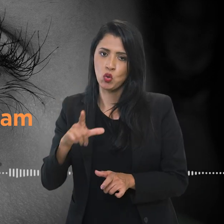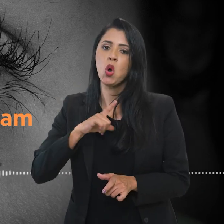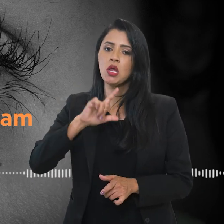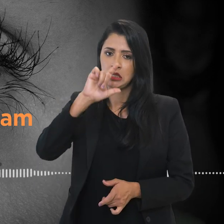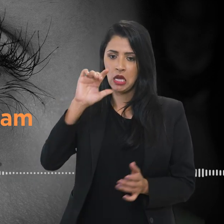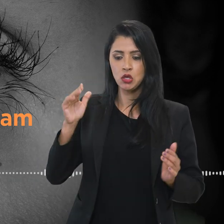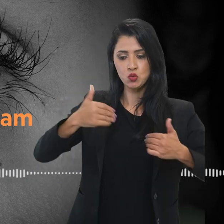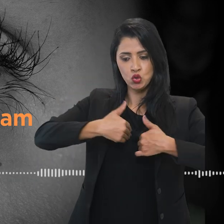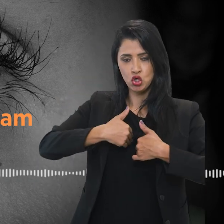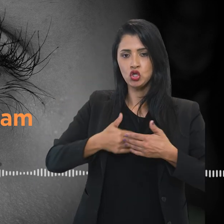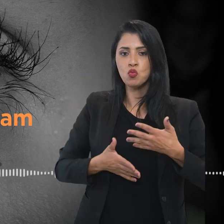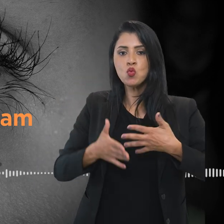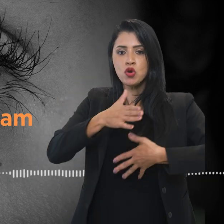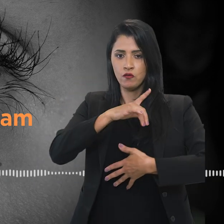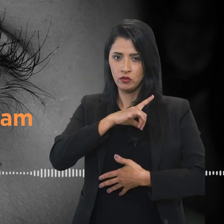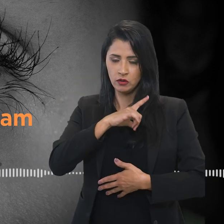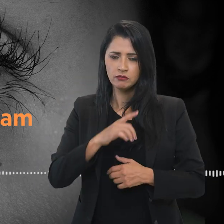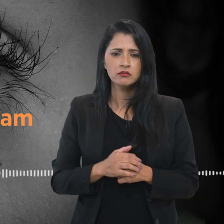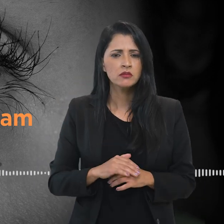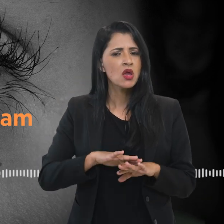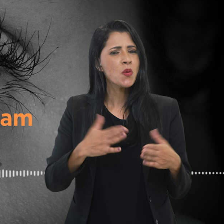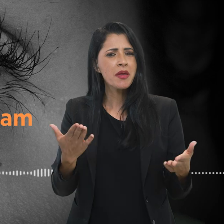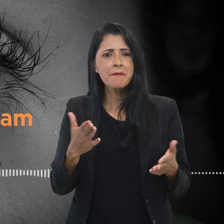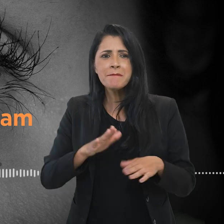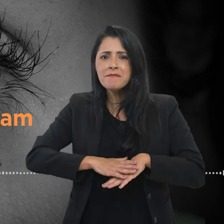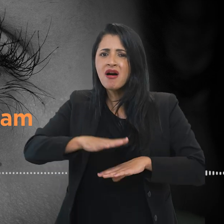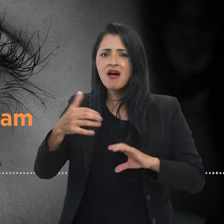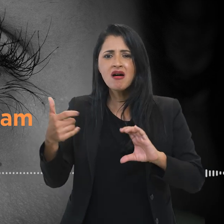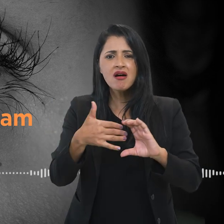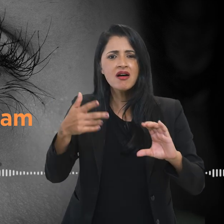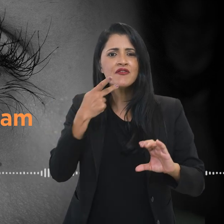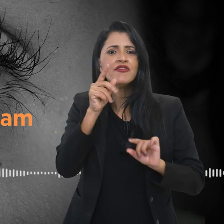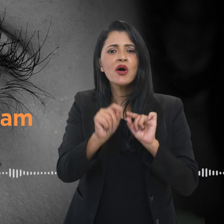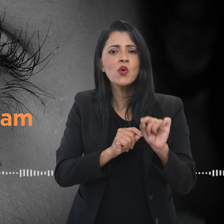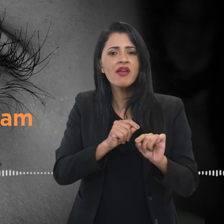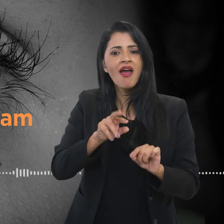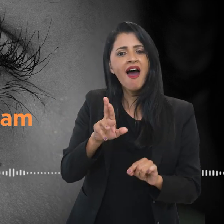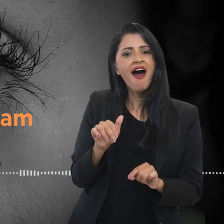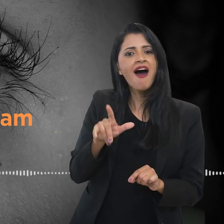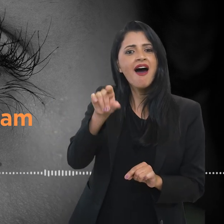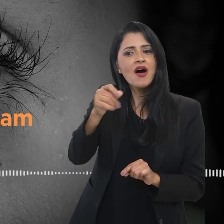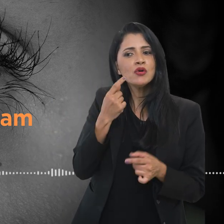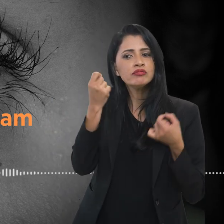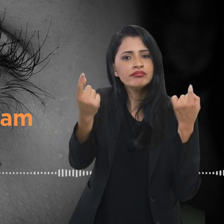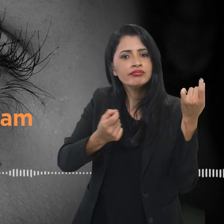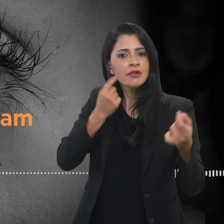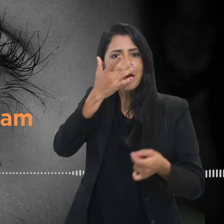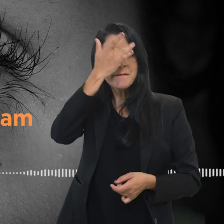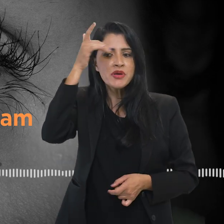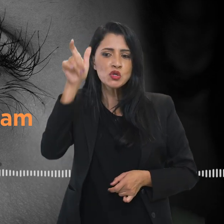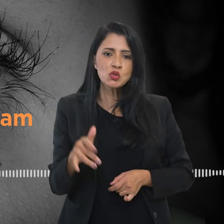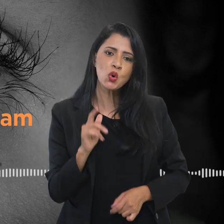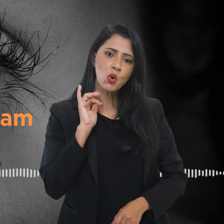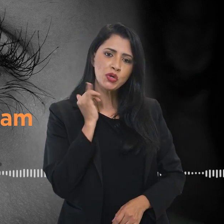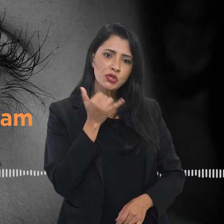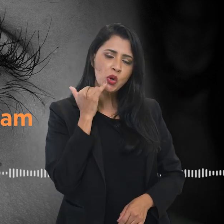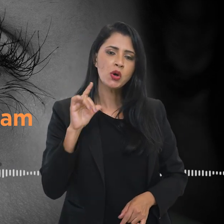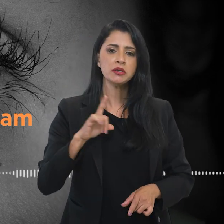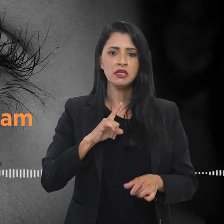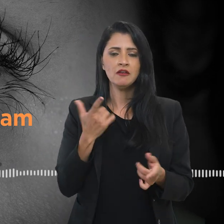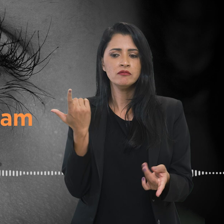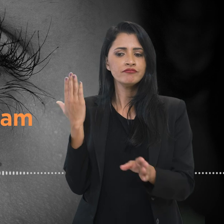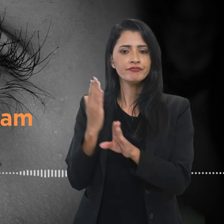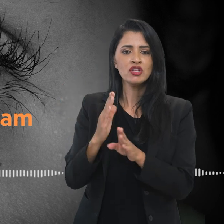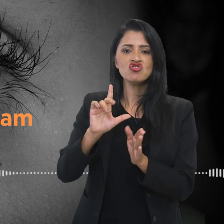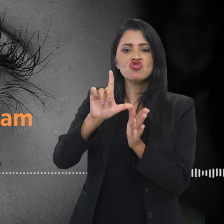estima que 70 milhões de pessoas têm algum nível de autismo. Agora, o que costuma ser mais raro é falar disso a partir